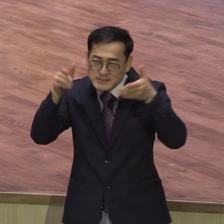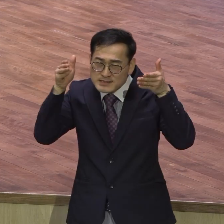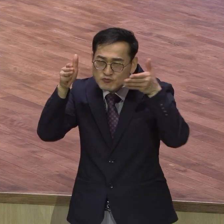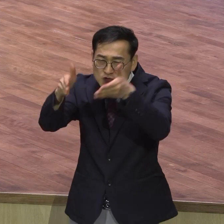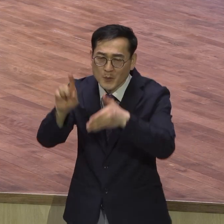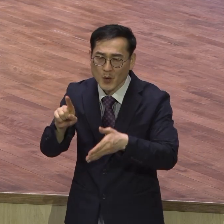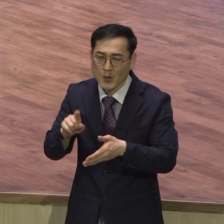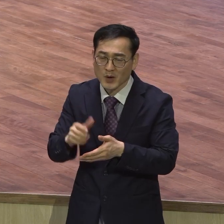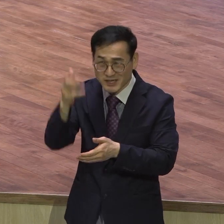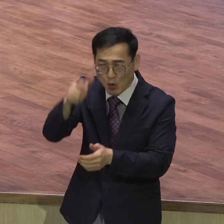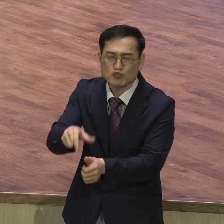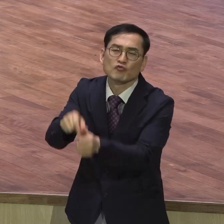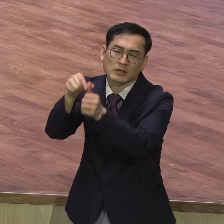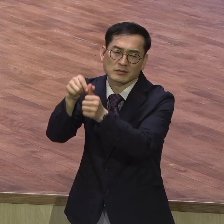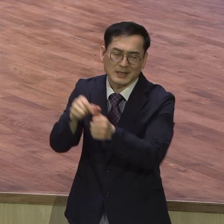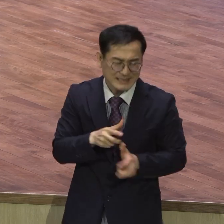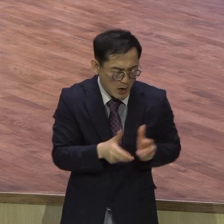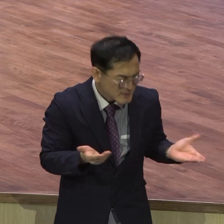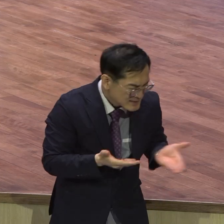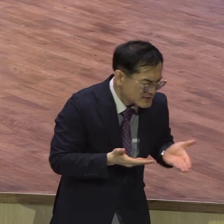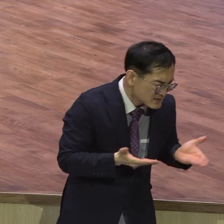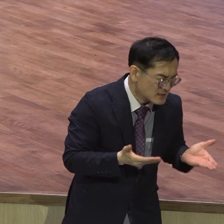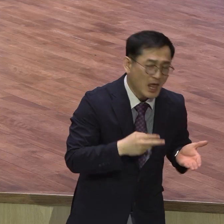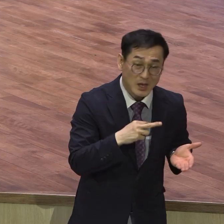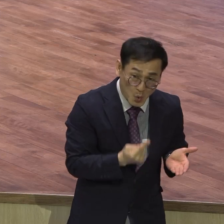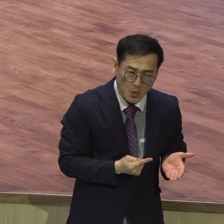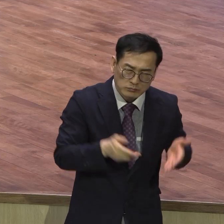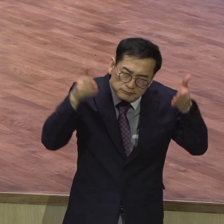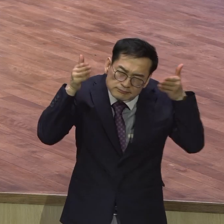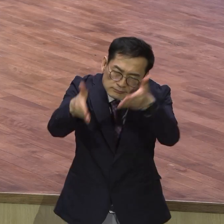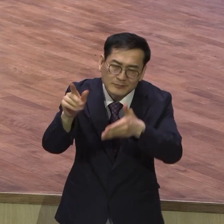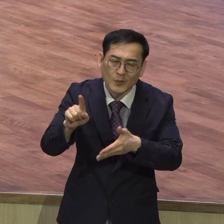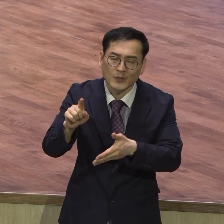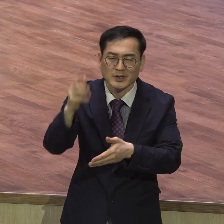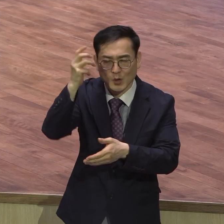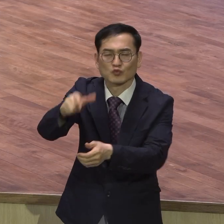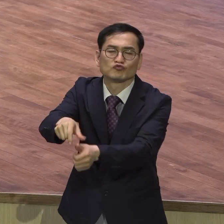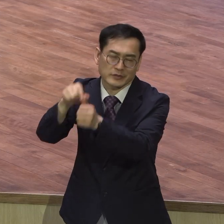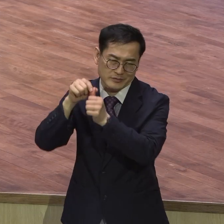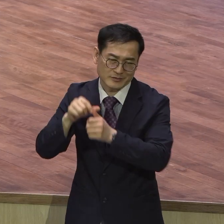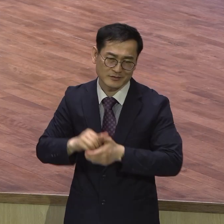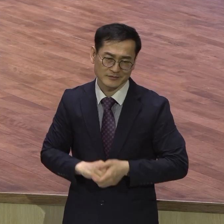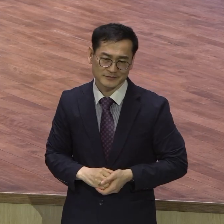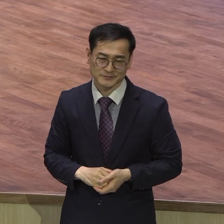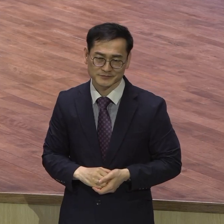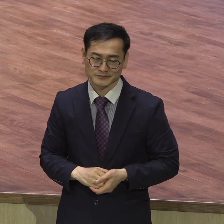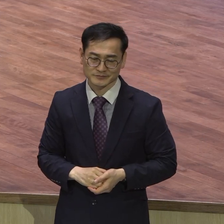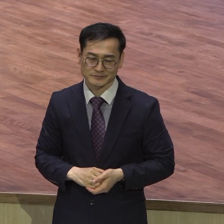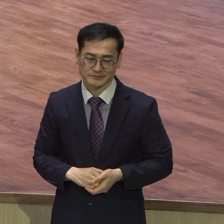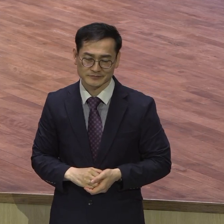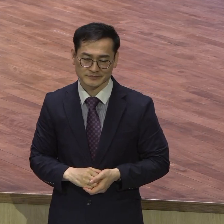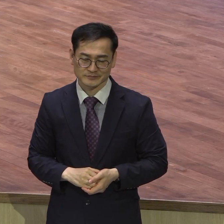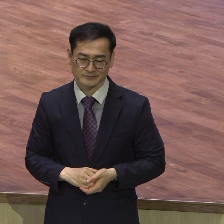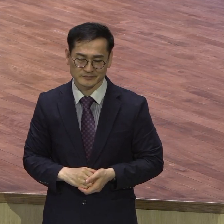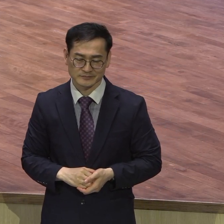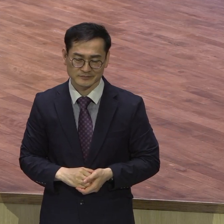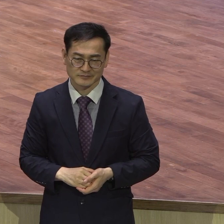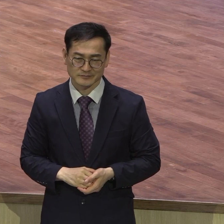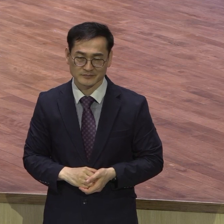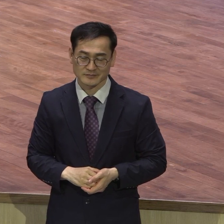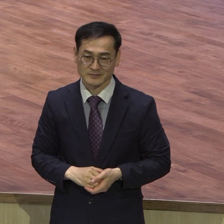모든 관심이 영혼군 현장이었어요 저는 신학을 늦게 했지만 벌써 신학 간 사람부터 15년 전부터는